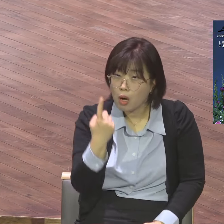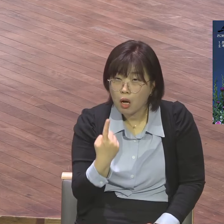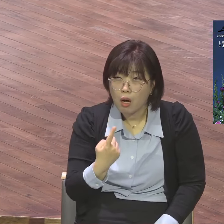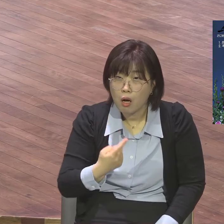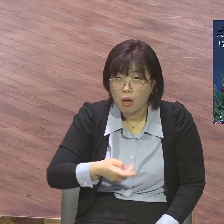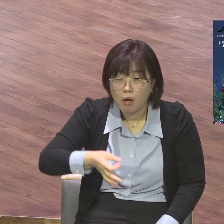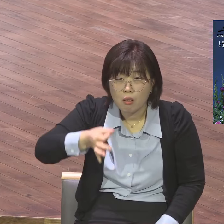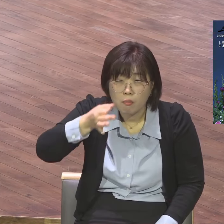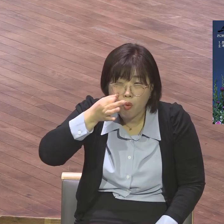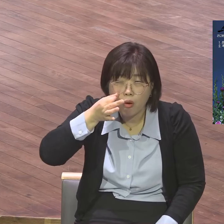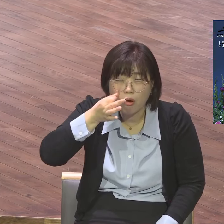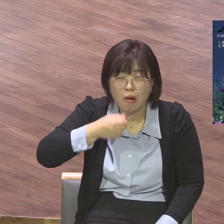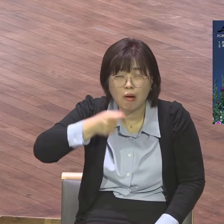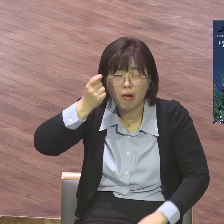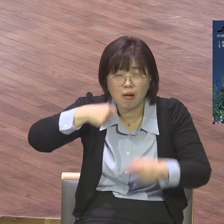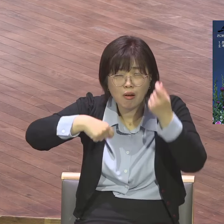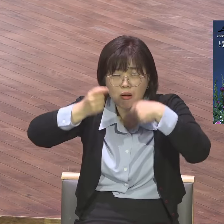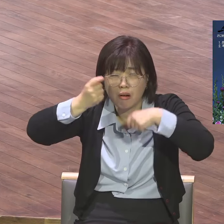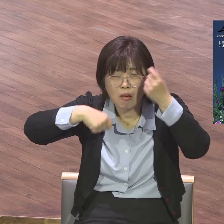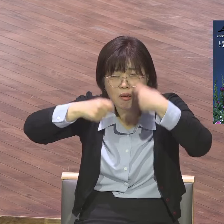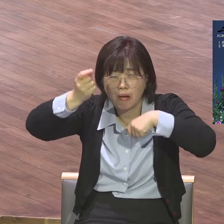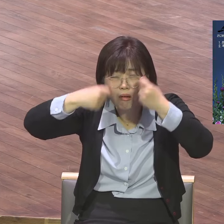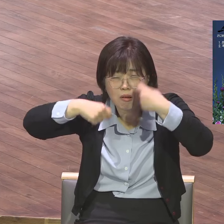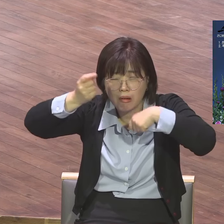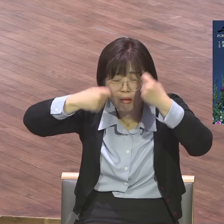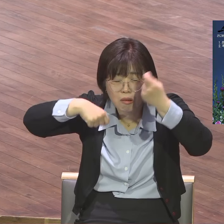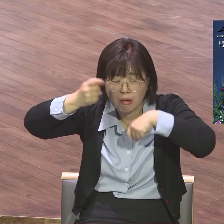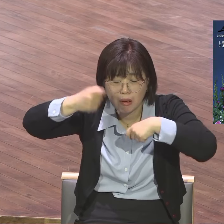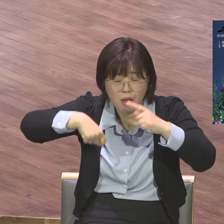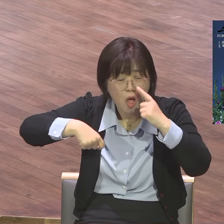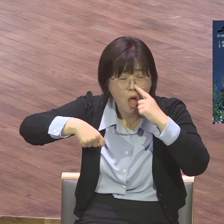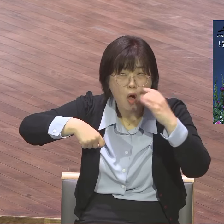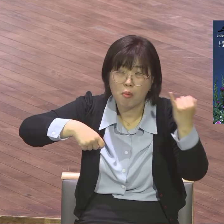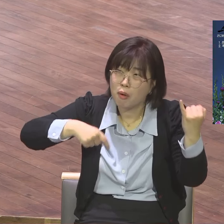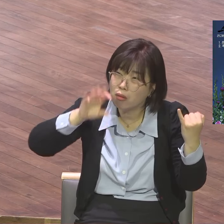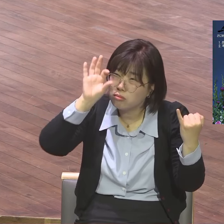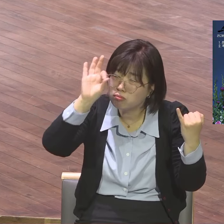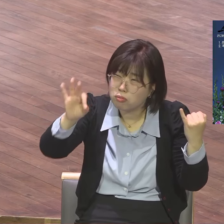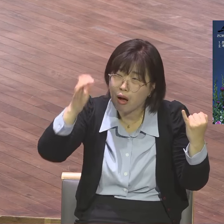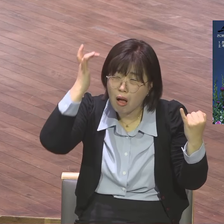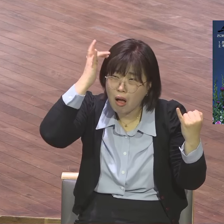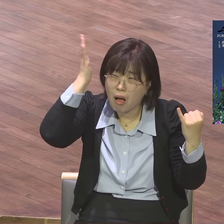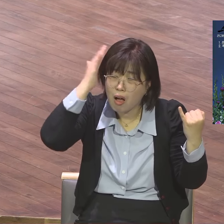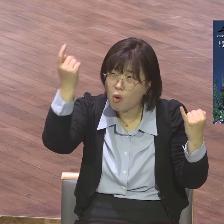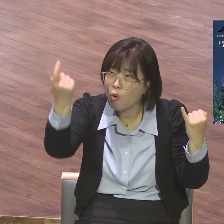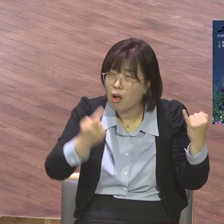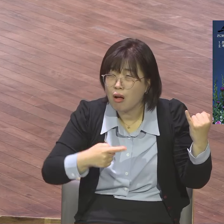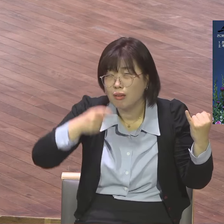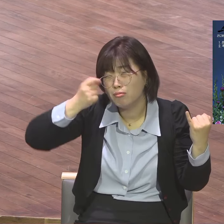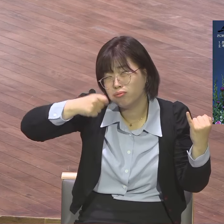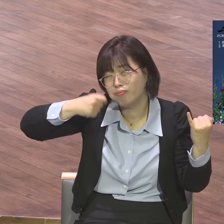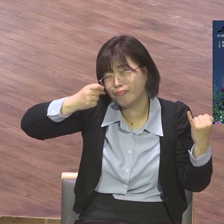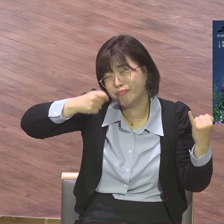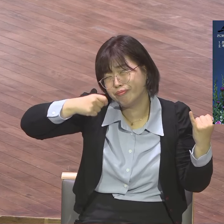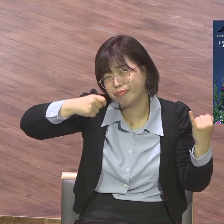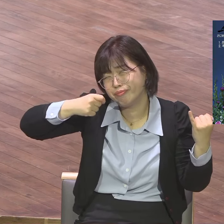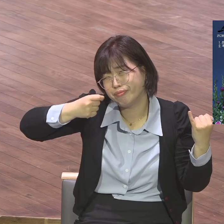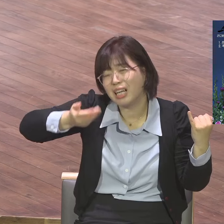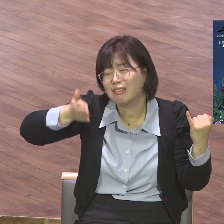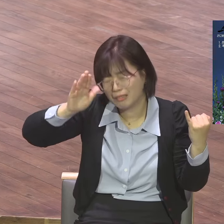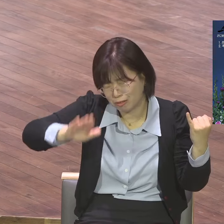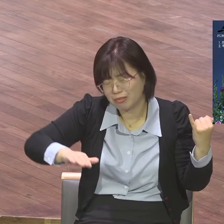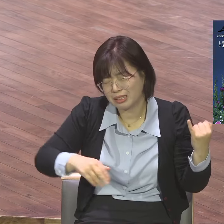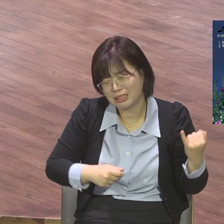아들이 스님 된 것에 대해서 참 감사하는데 그 아들이 보니 착하게 생겼어요.